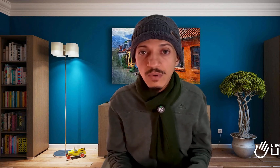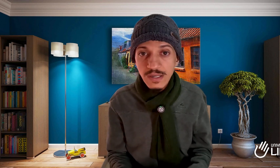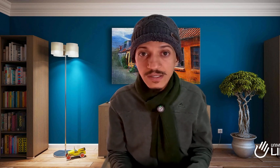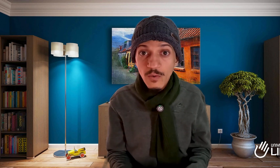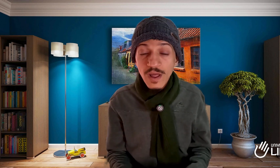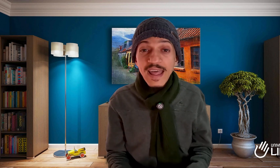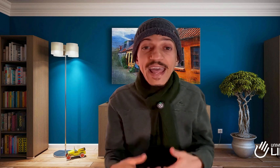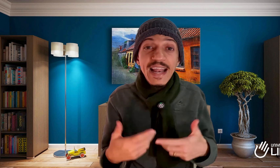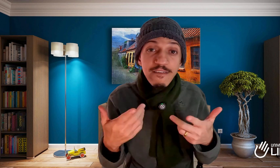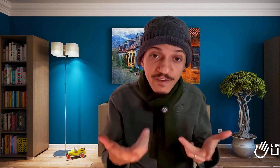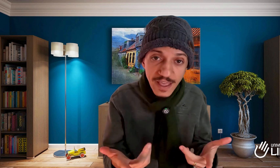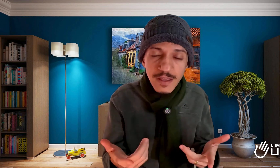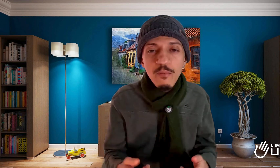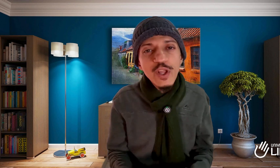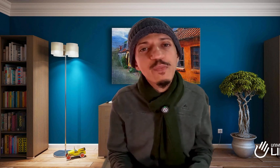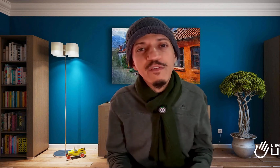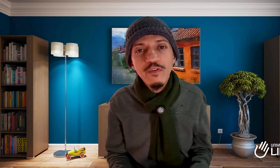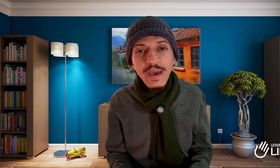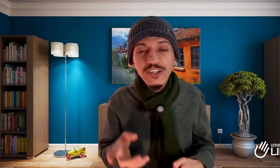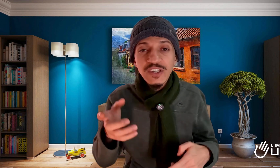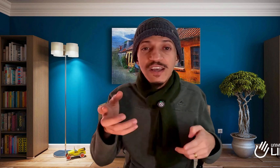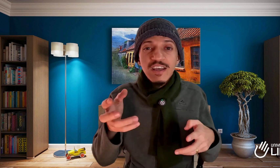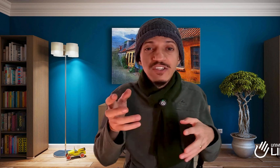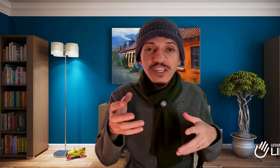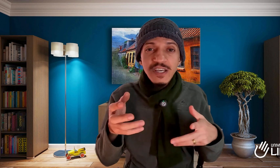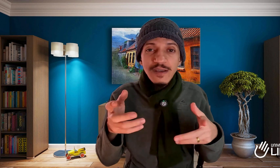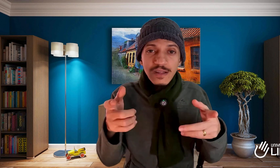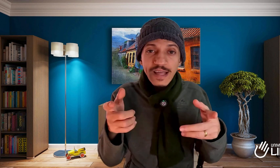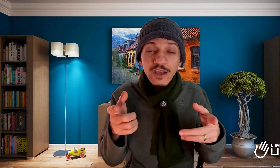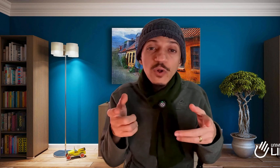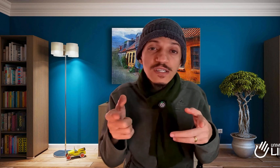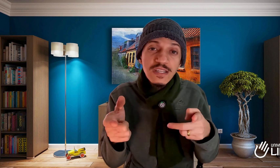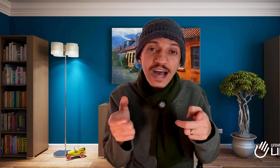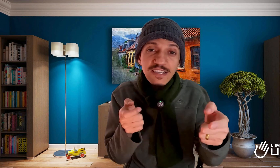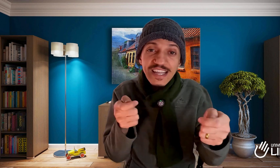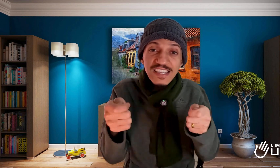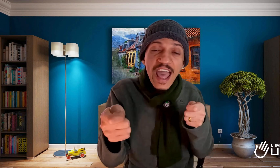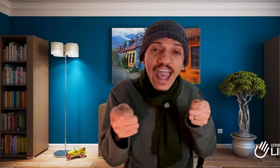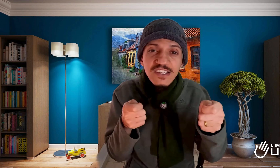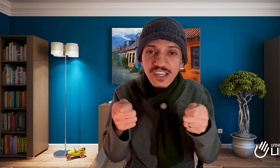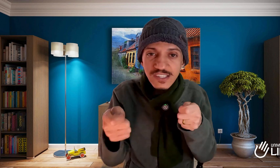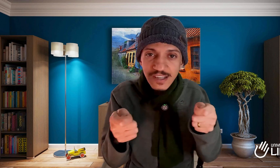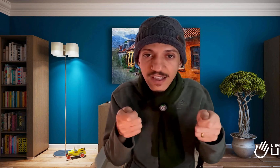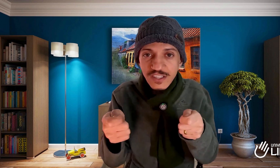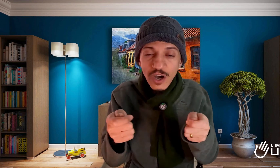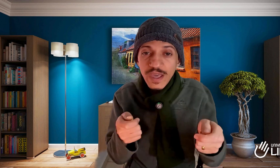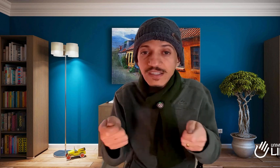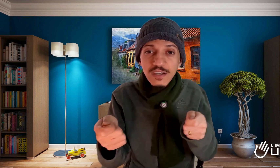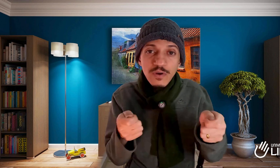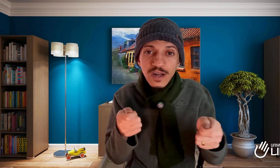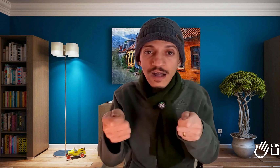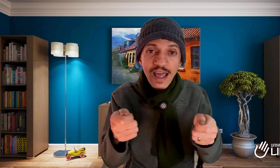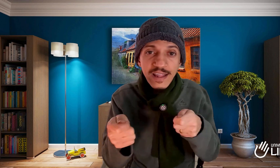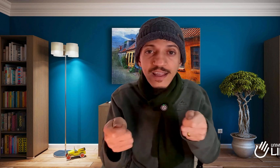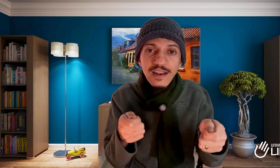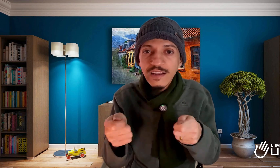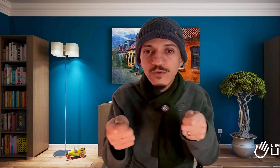situação, ele vem muito provavelmente da iconicidade das rédeas de alguém segurando a rédea ali de um